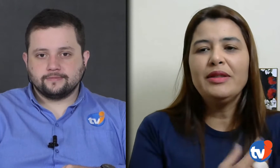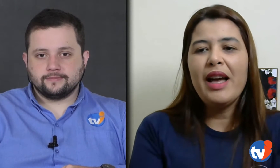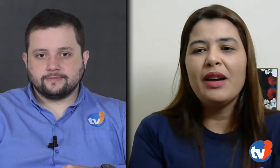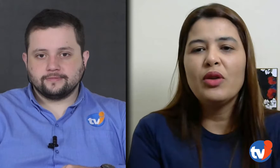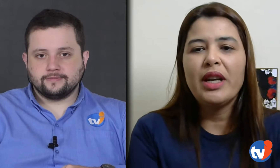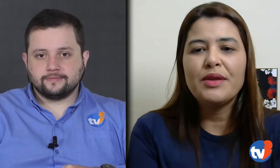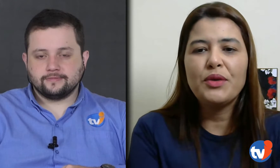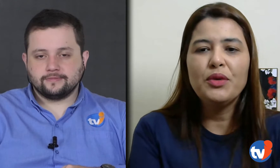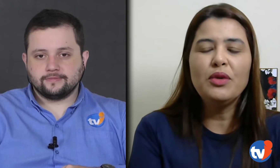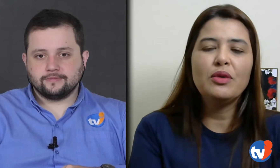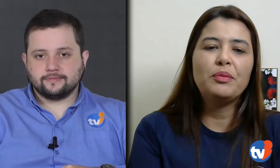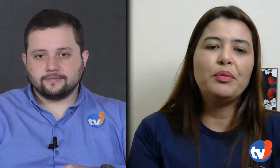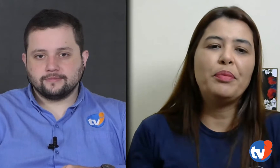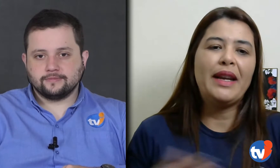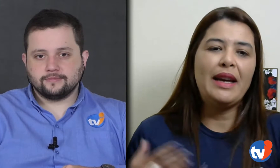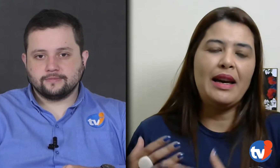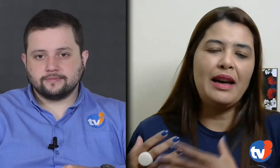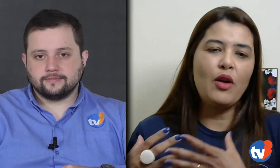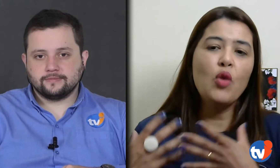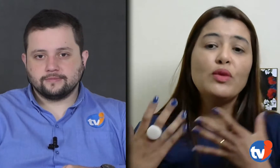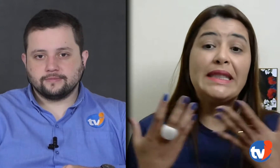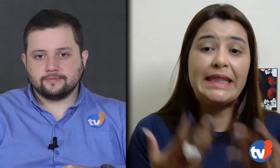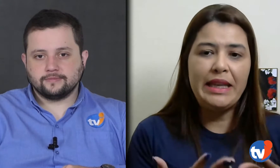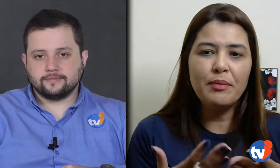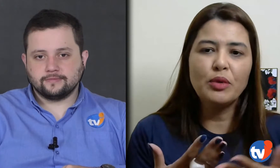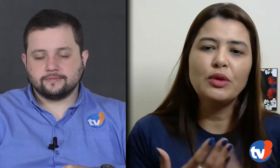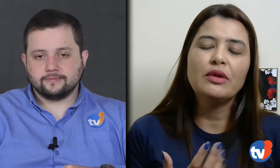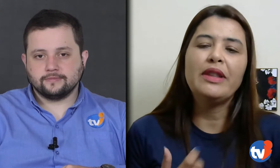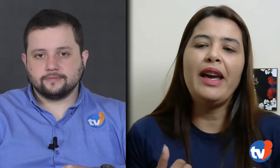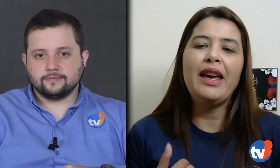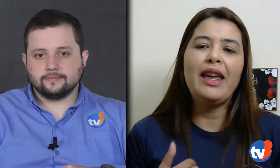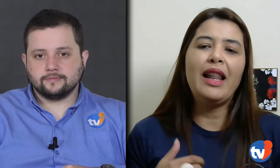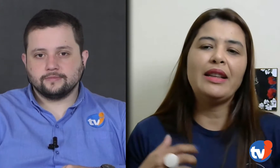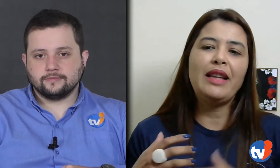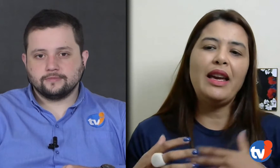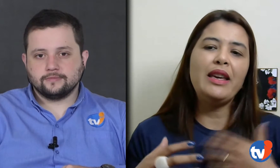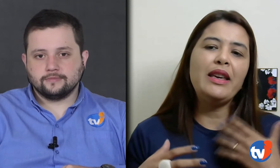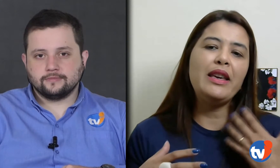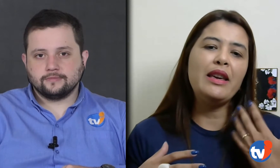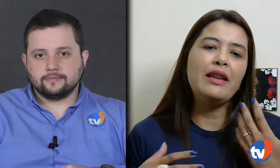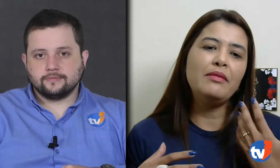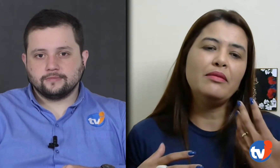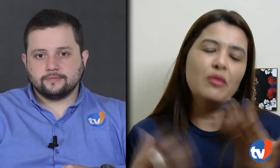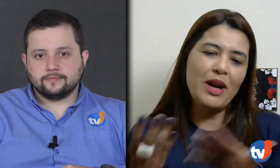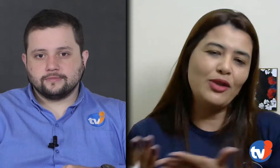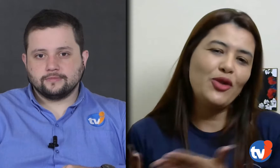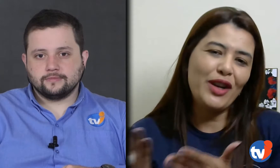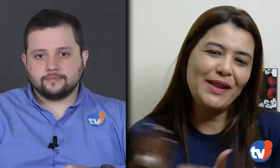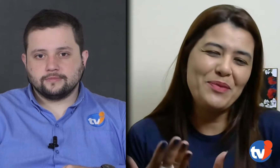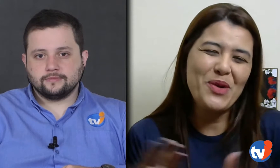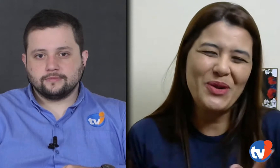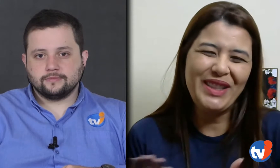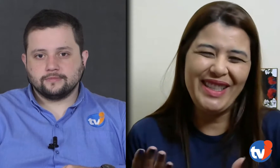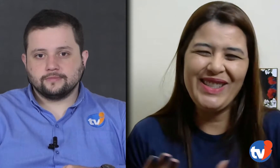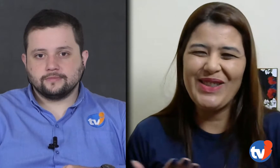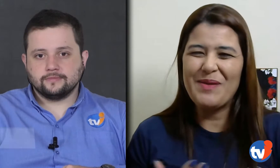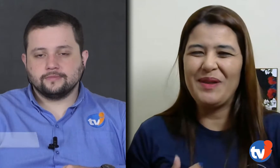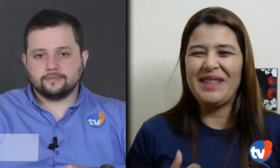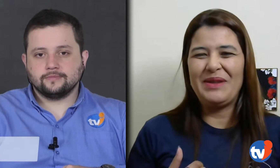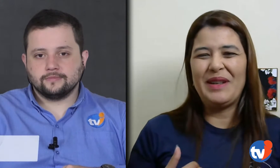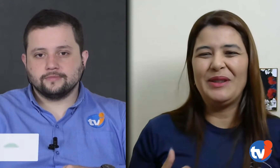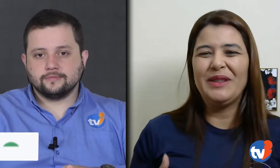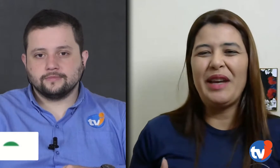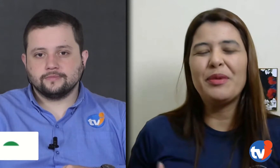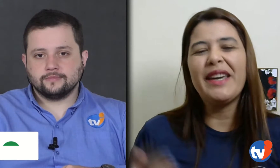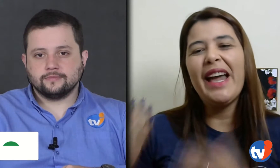A razão da cor azul para como símbolo, né? Ela tem uma história assim um pouco triste,